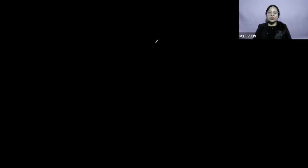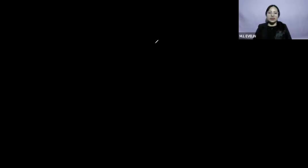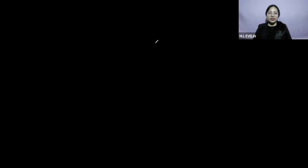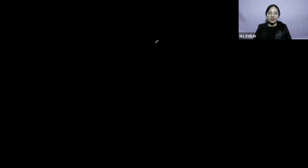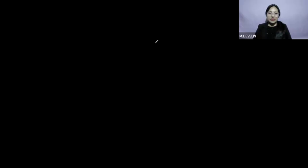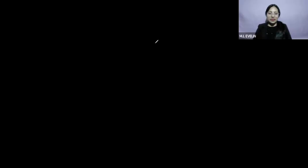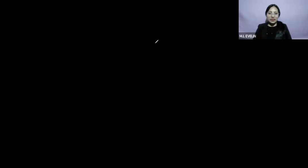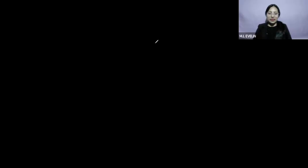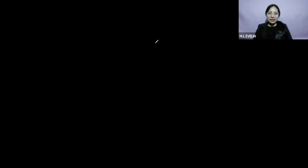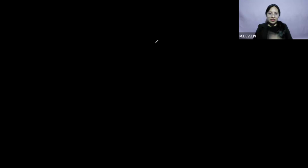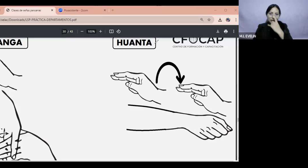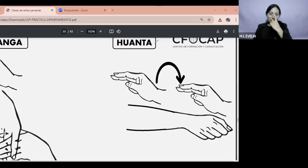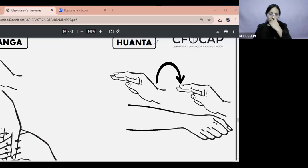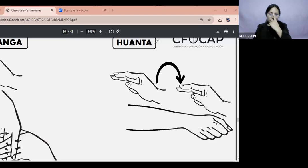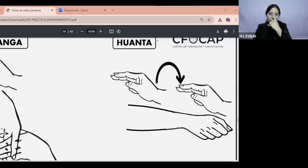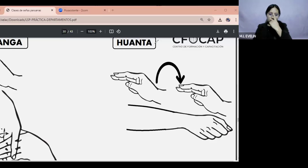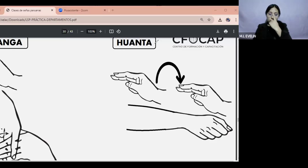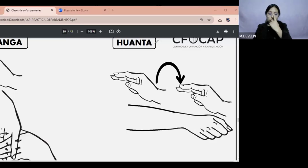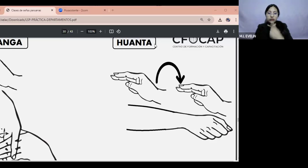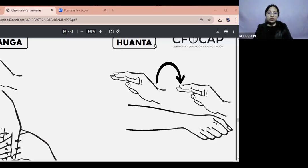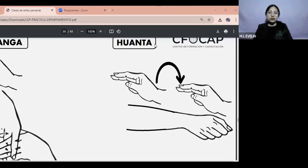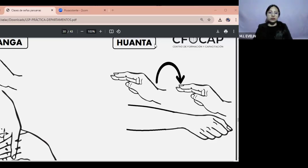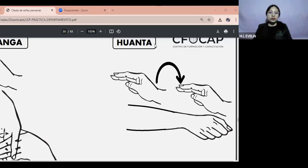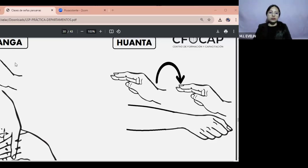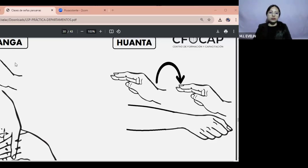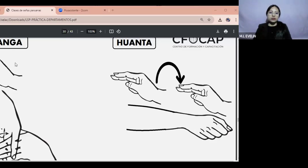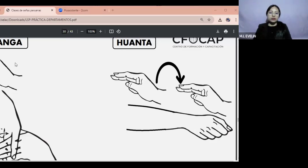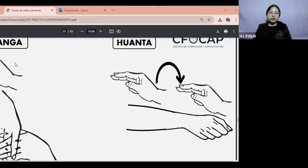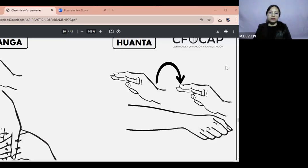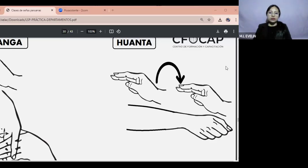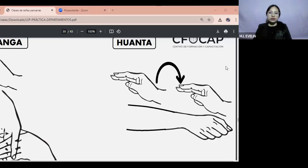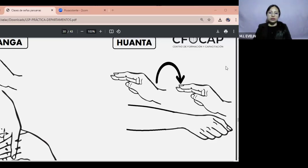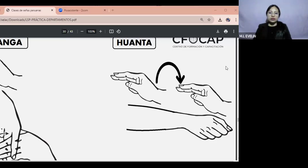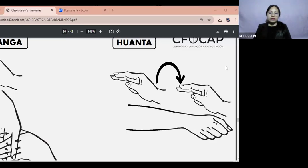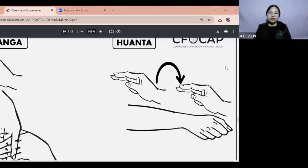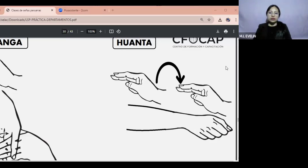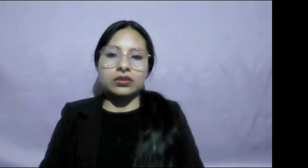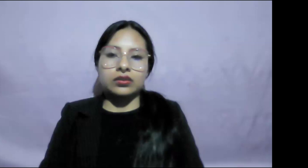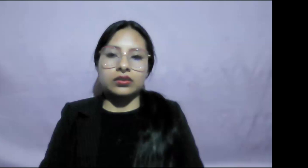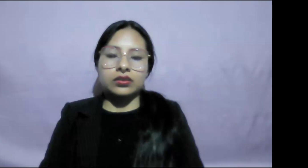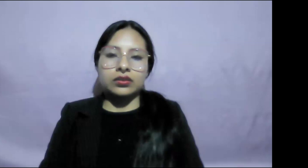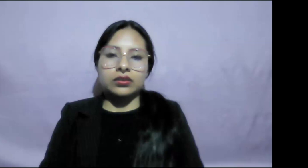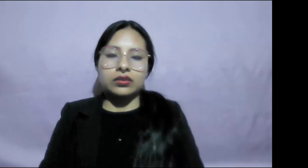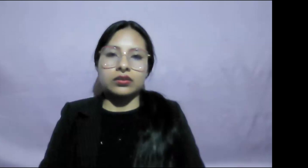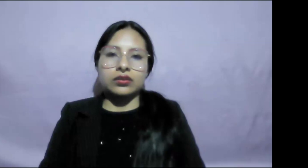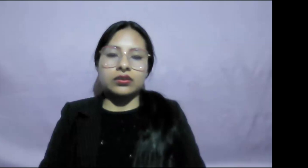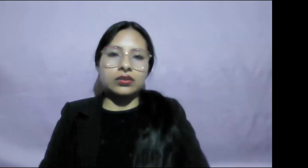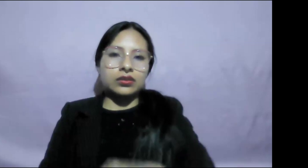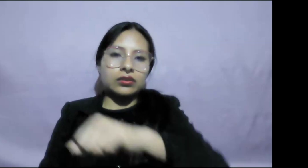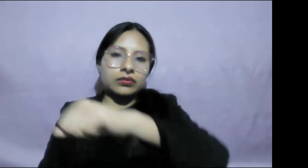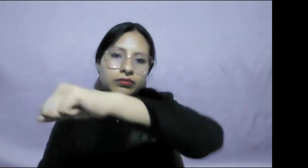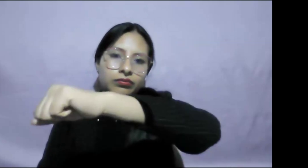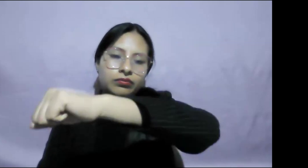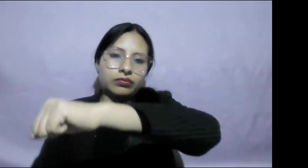un bello lugar guanta la el lugar de la